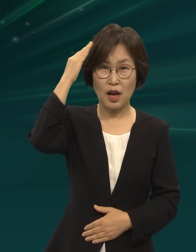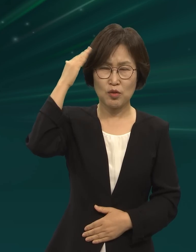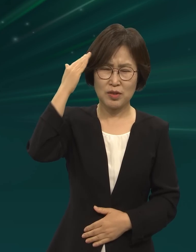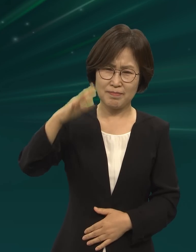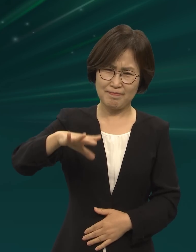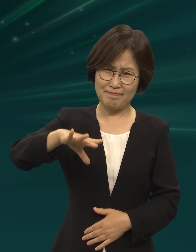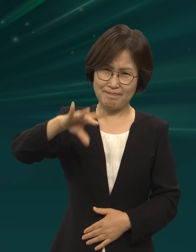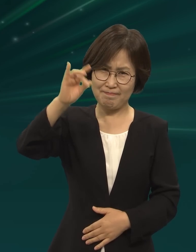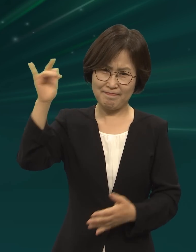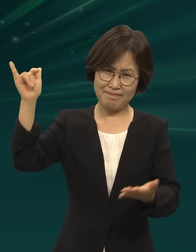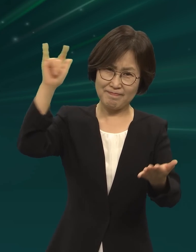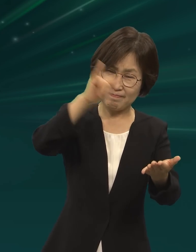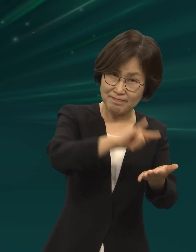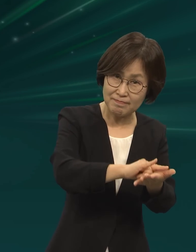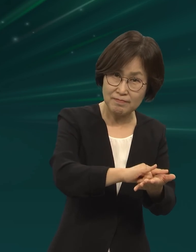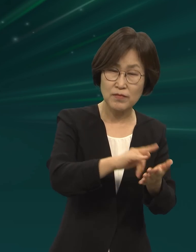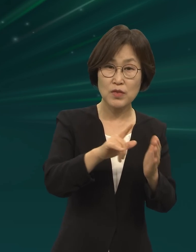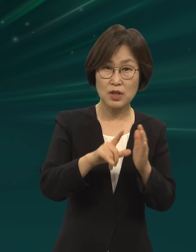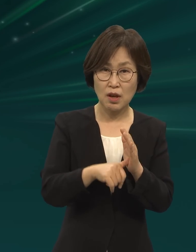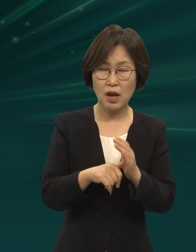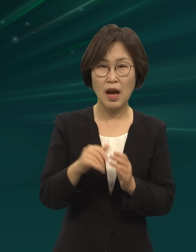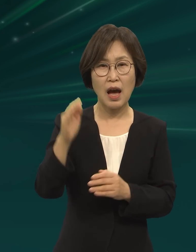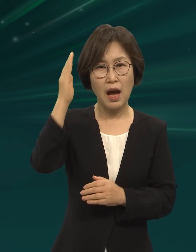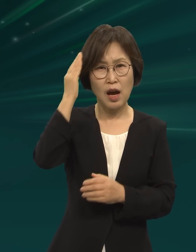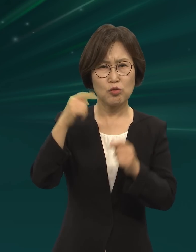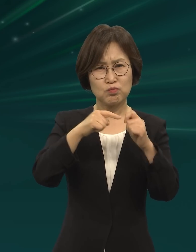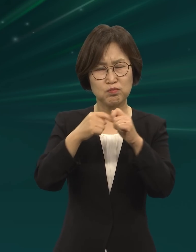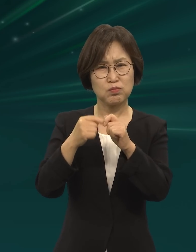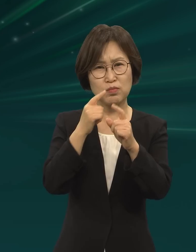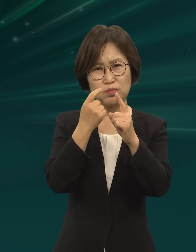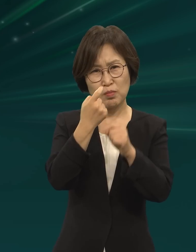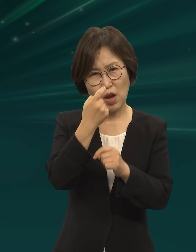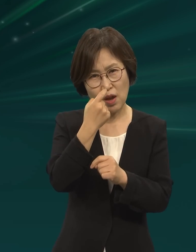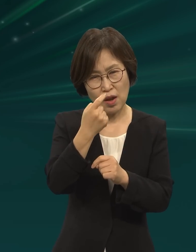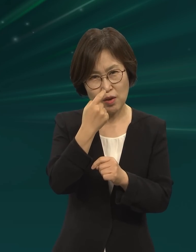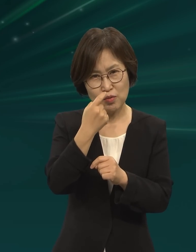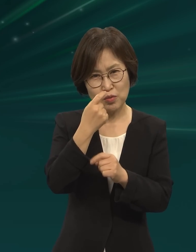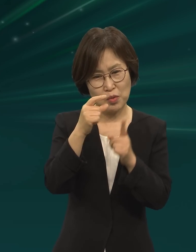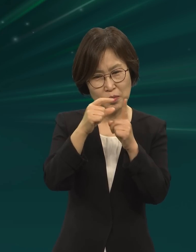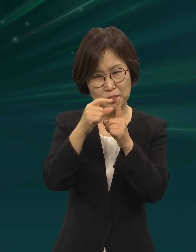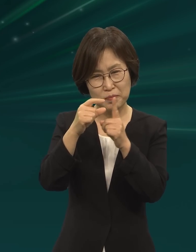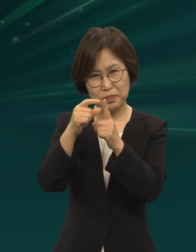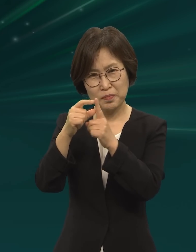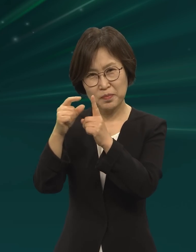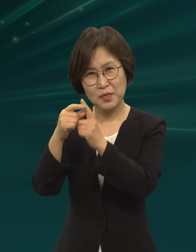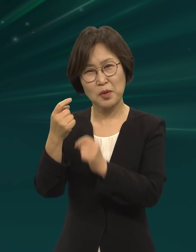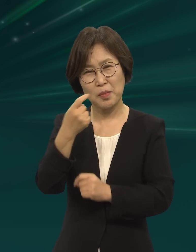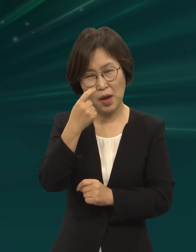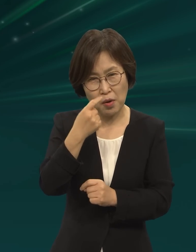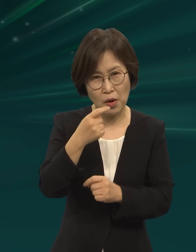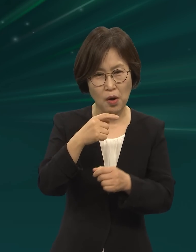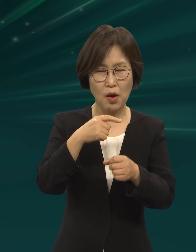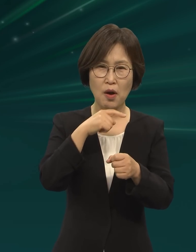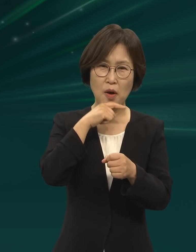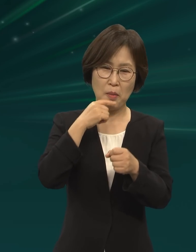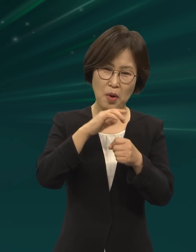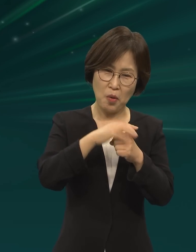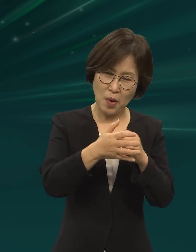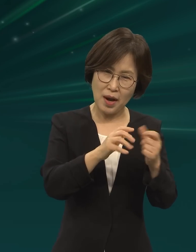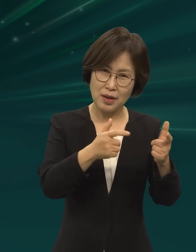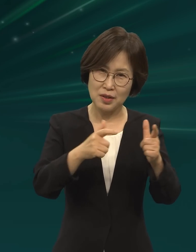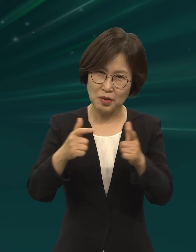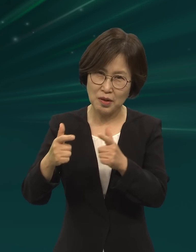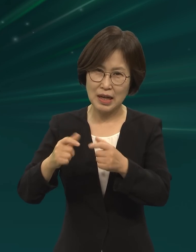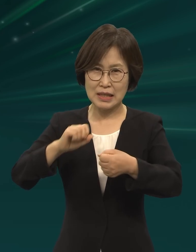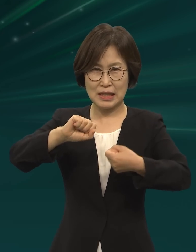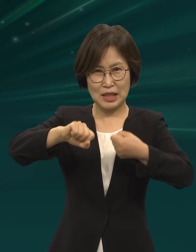제가 이제 한국어 가정을 하고 한국어 배우고 그 다음에 이제 단어들을 배웠습니다. 과일 이름, 그리고 이제